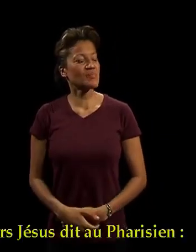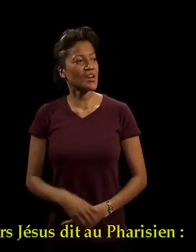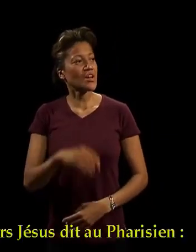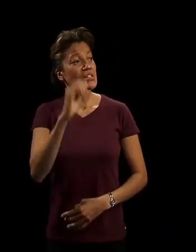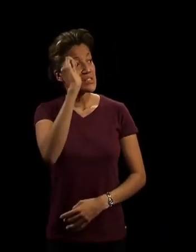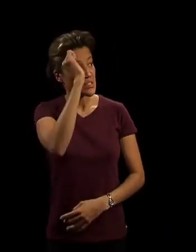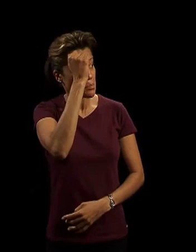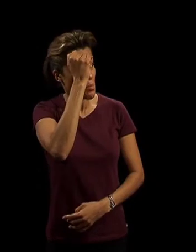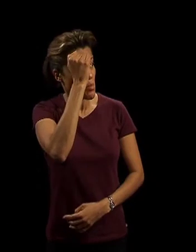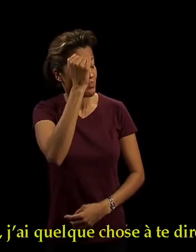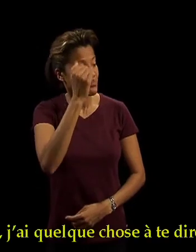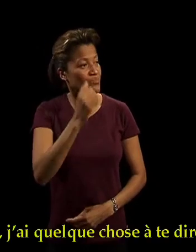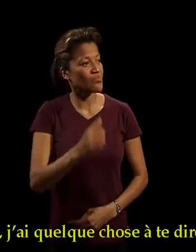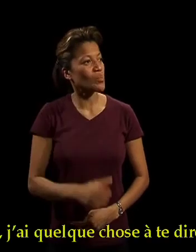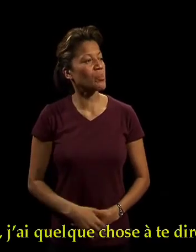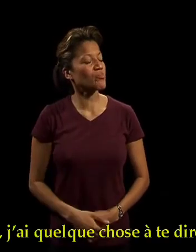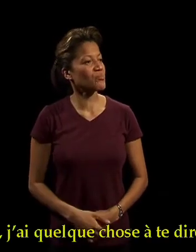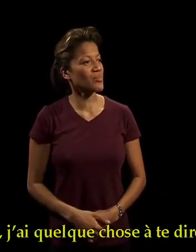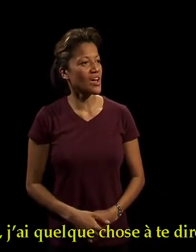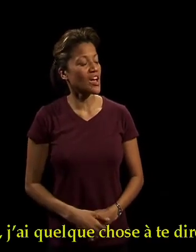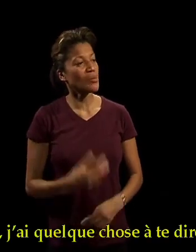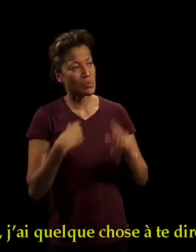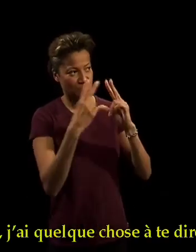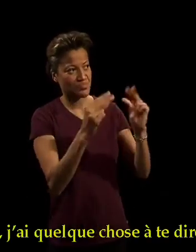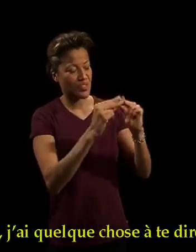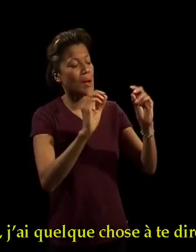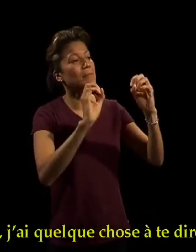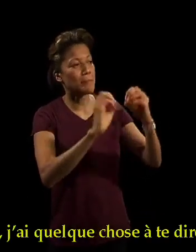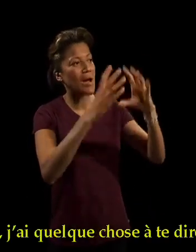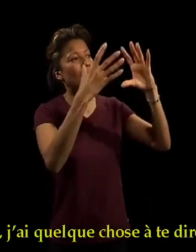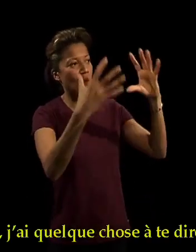pharisien, « Simon, j'ai quelque chose à te dire. »